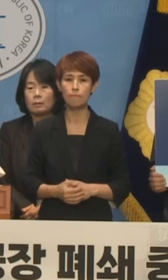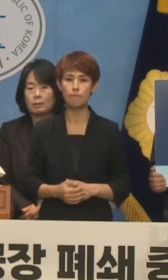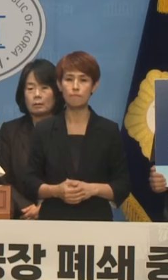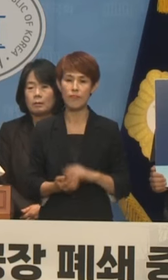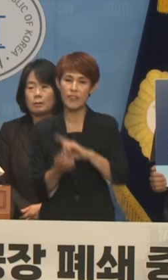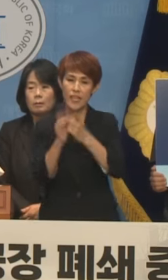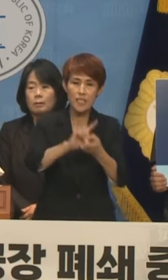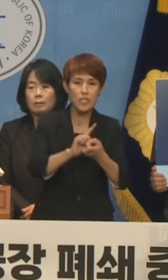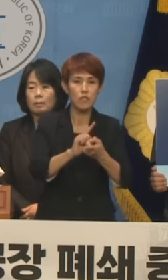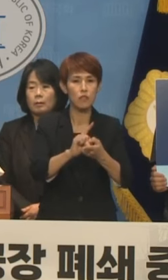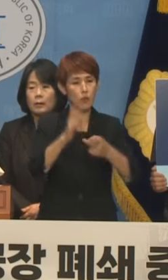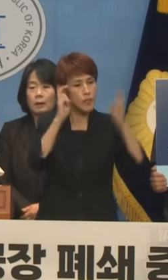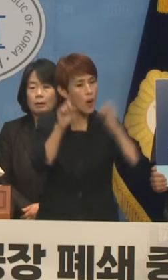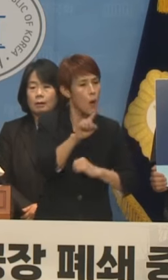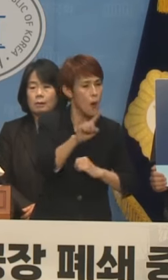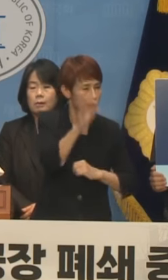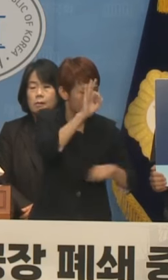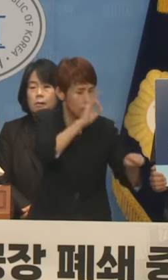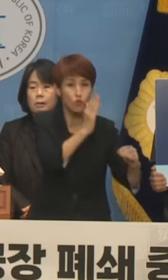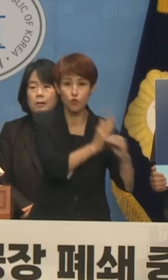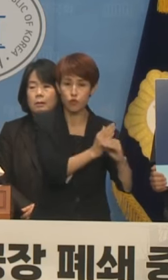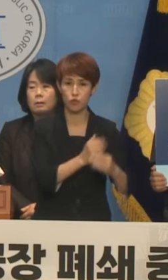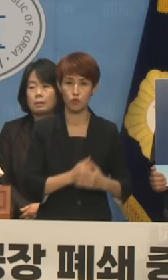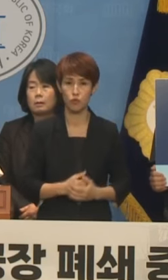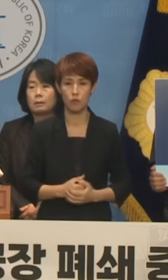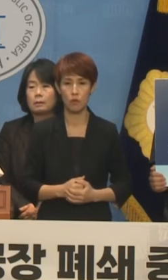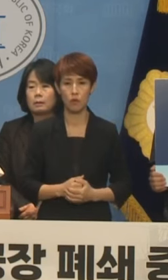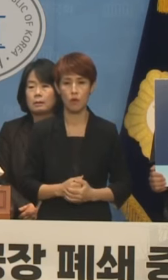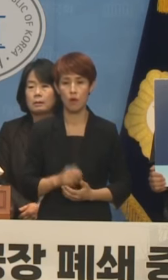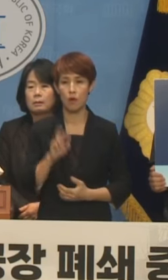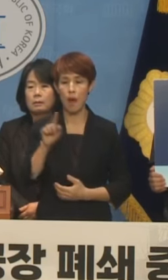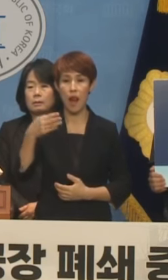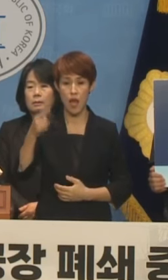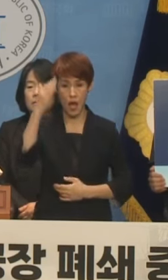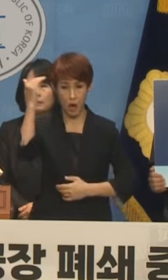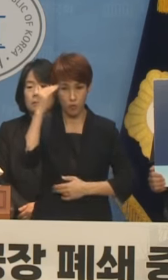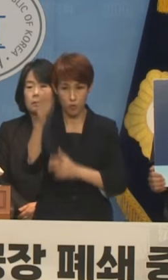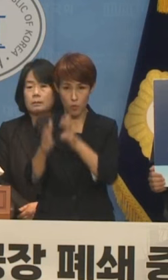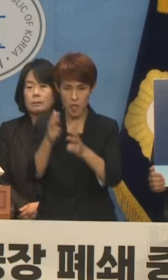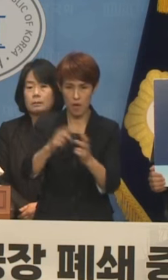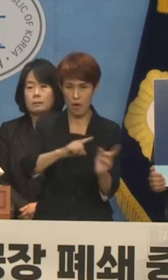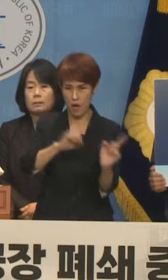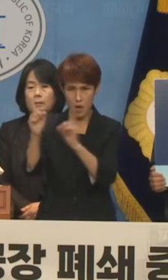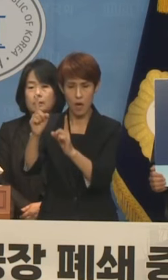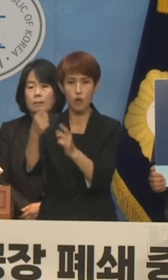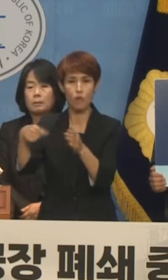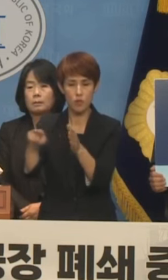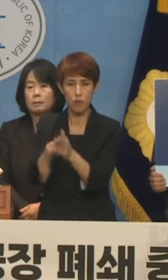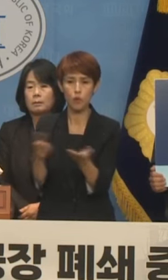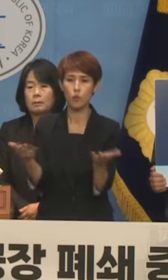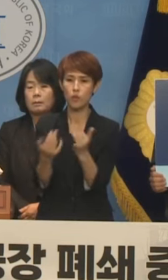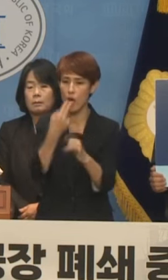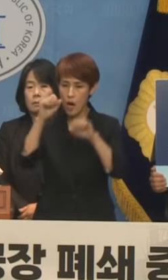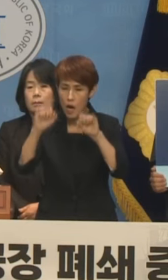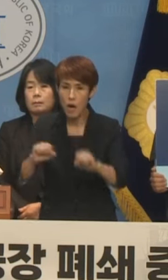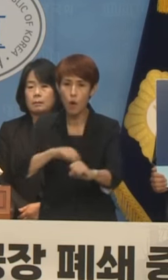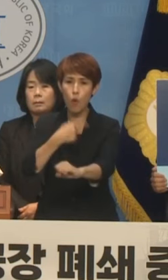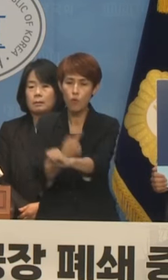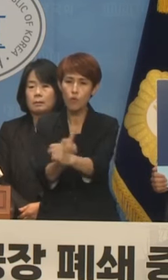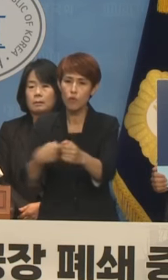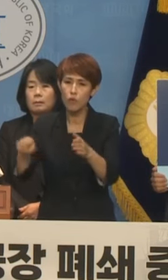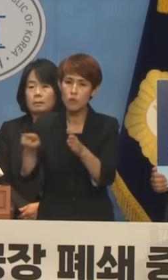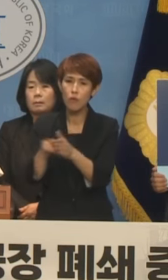물색하고 있다고 들었습니다. 이는 말레베어 한국공장 살리기와 노동자 생존권 확보를 위해 애쓰고